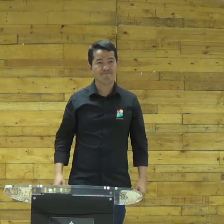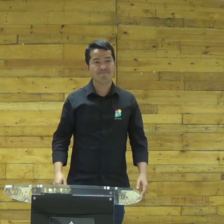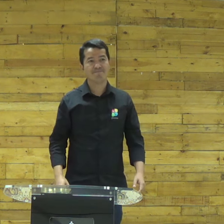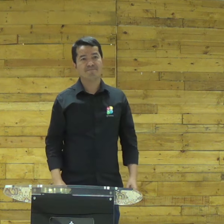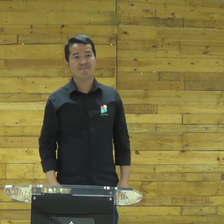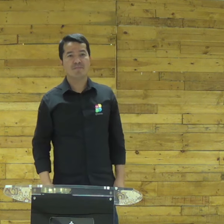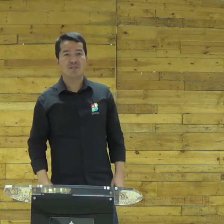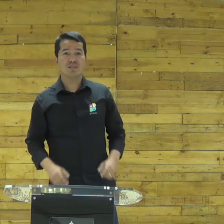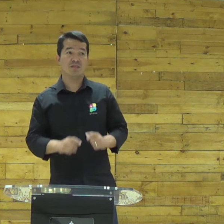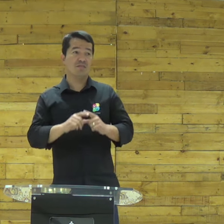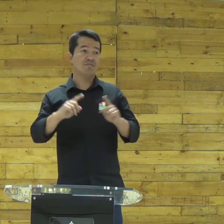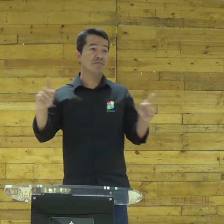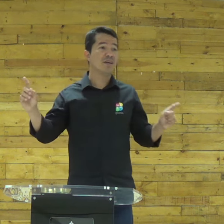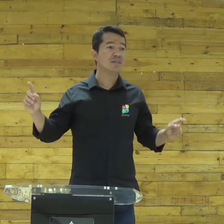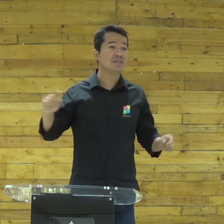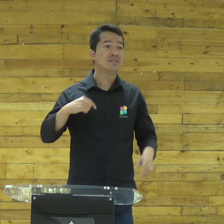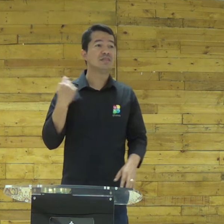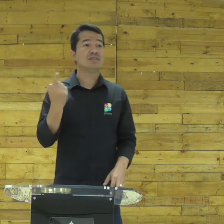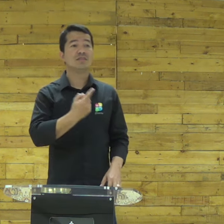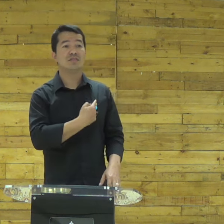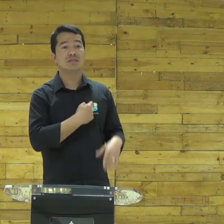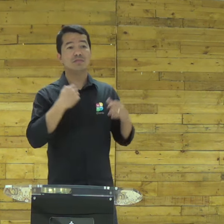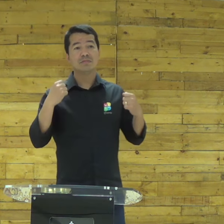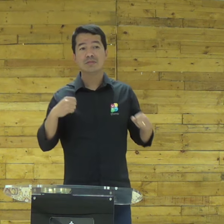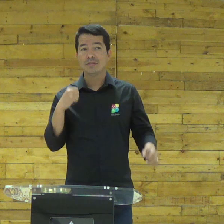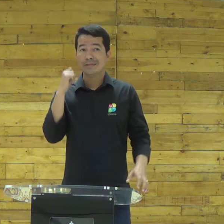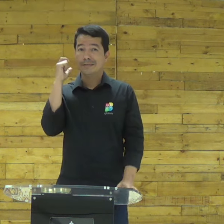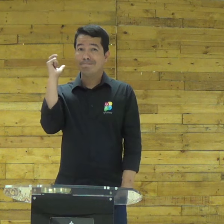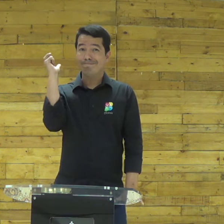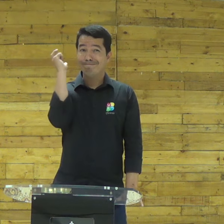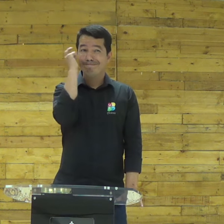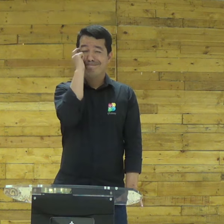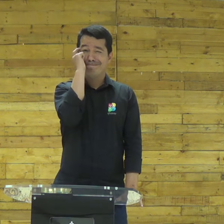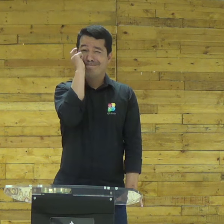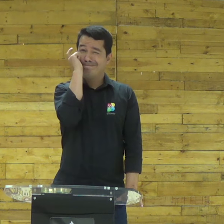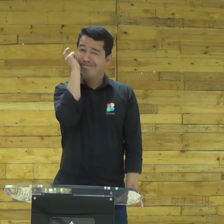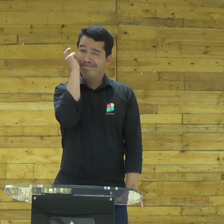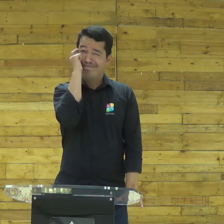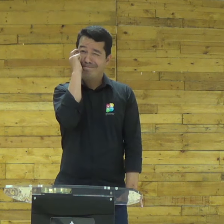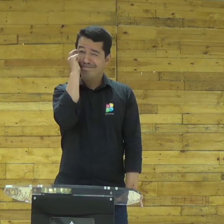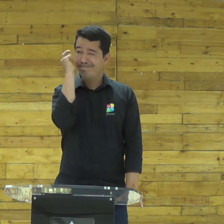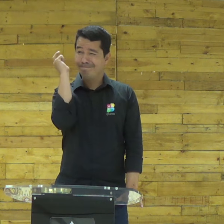o seu problema mas nós precisamos